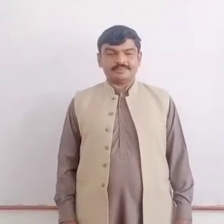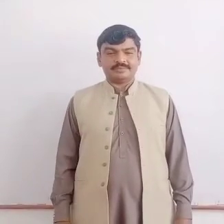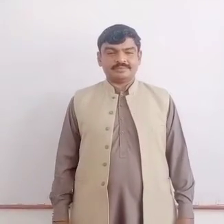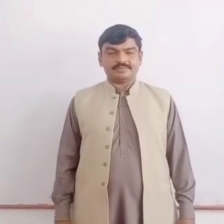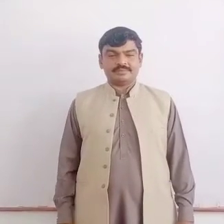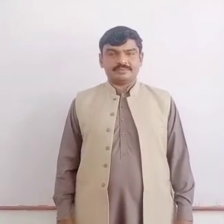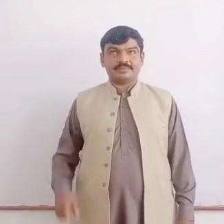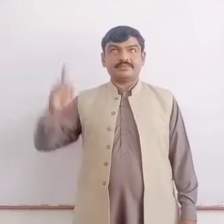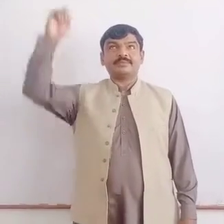दाता,